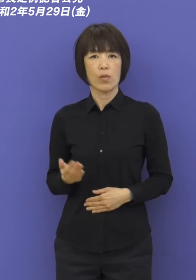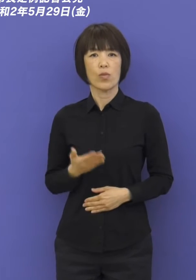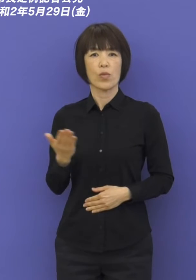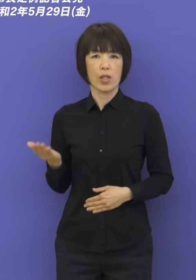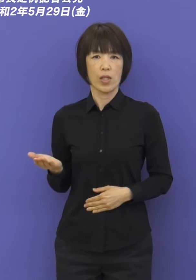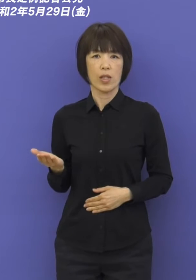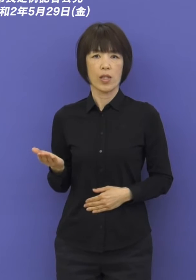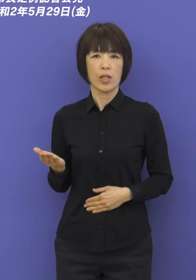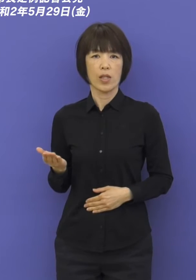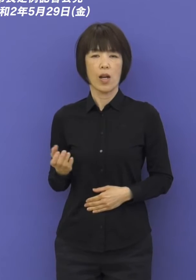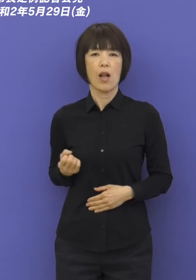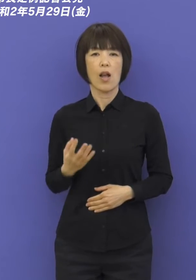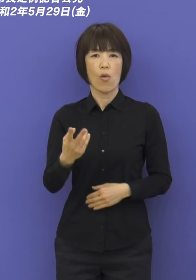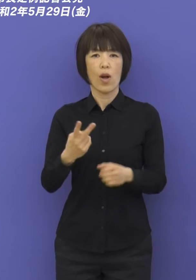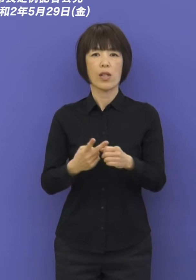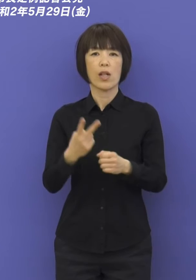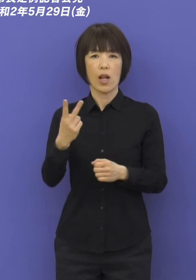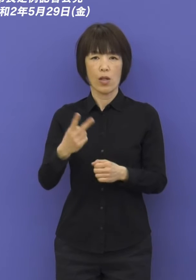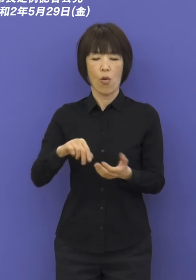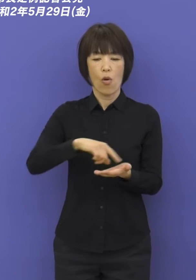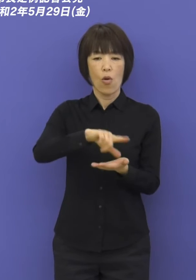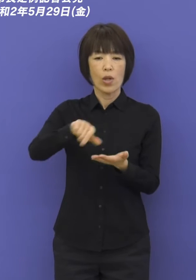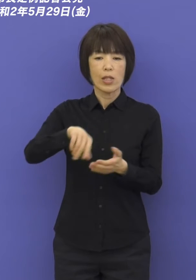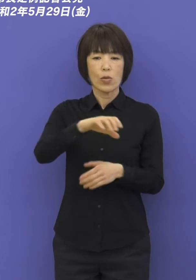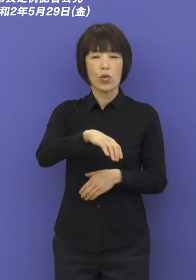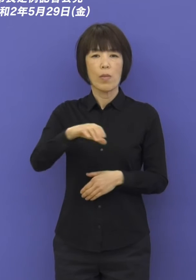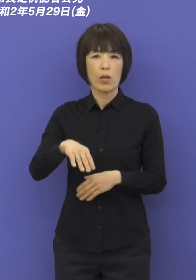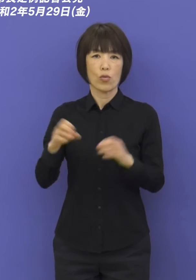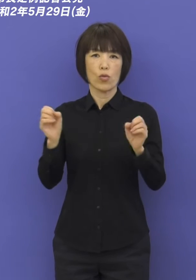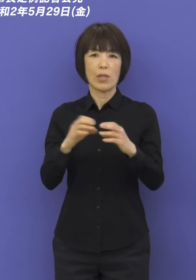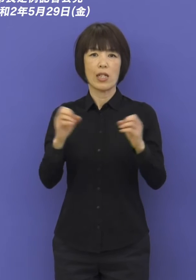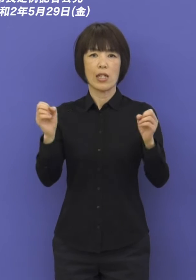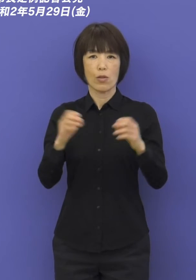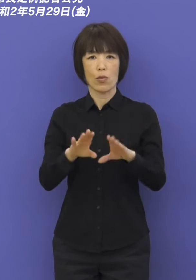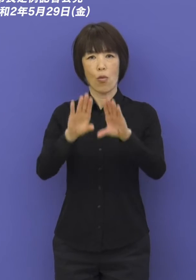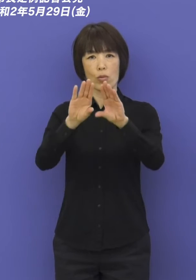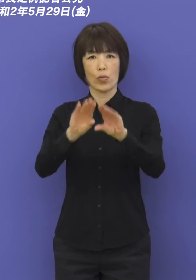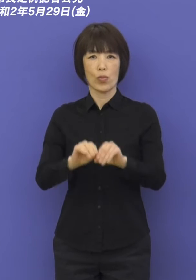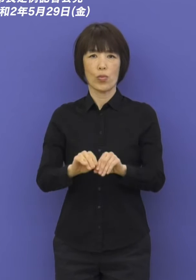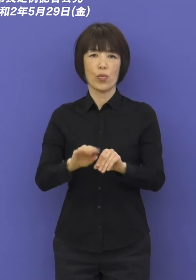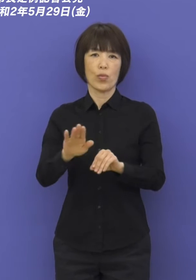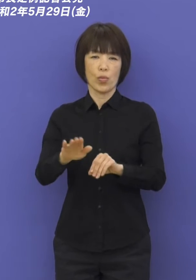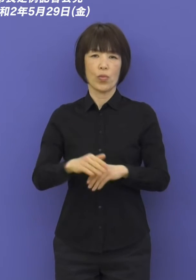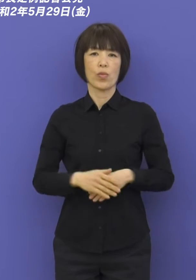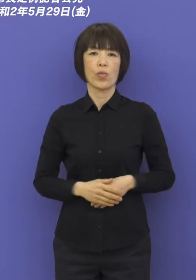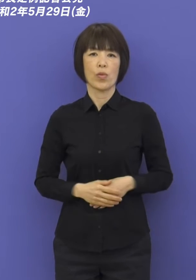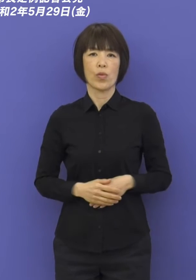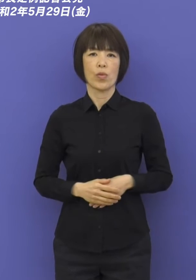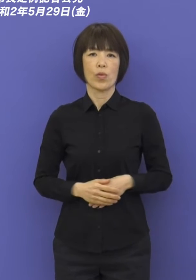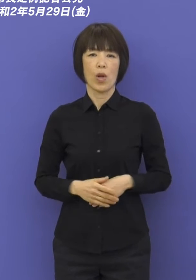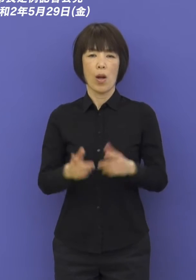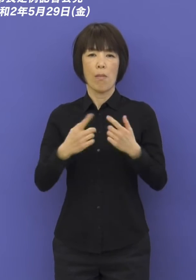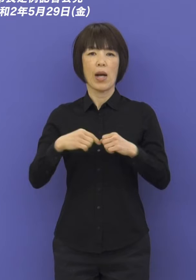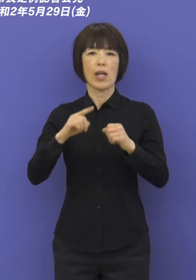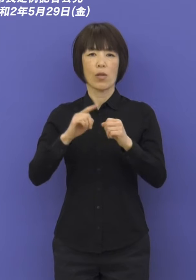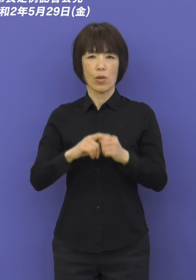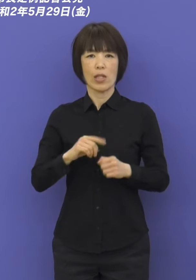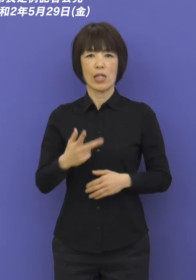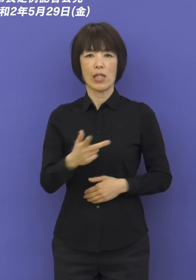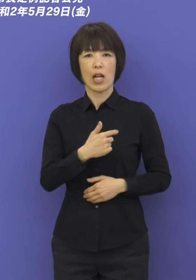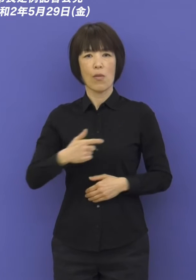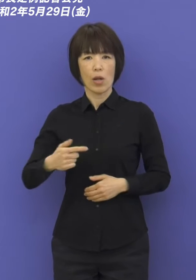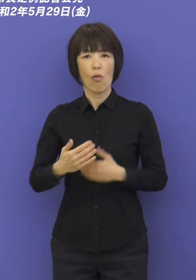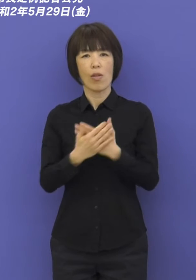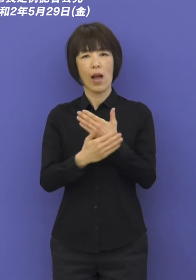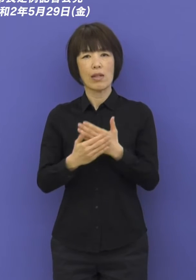次に、令和2年度地区別ミーティングの開催中止についてです。例年、市の主